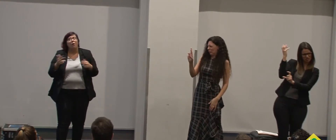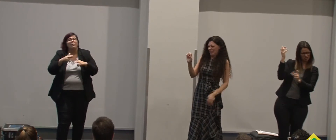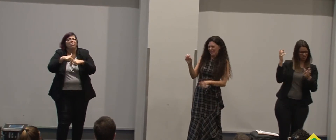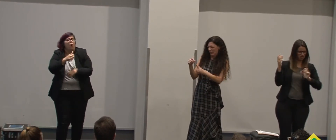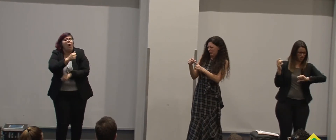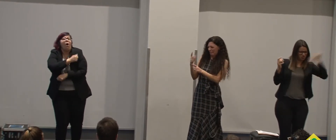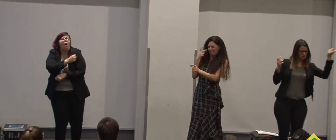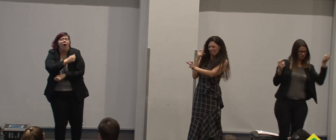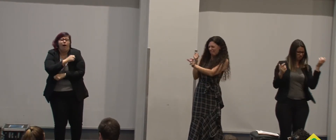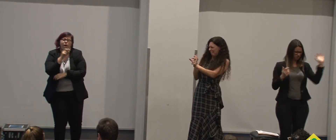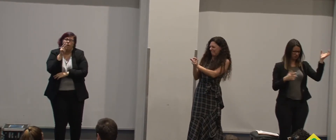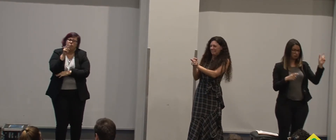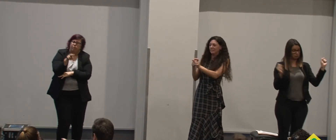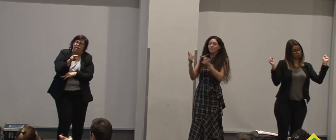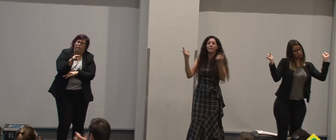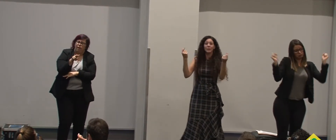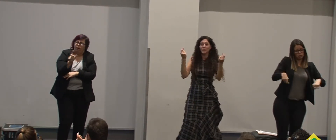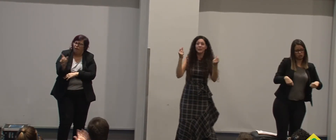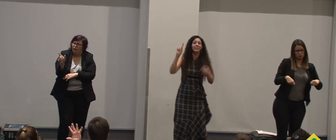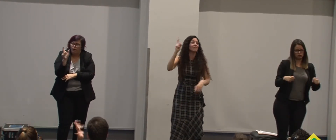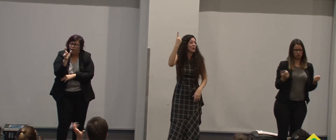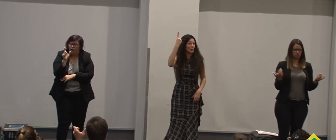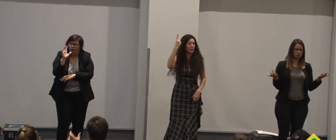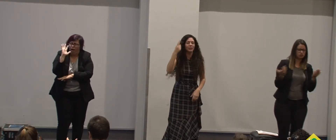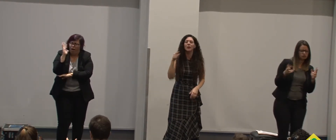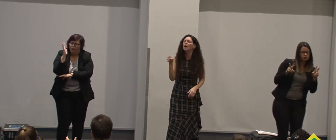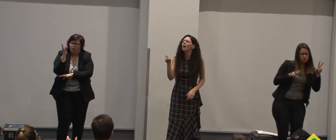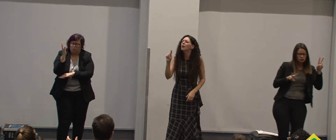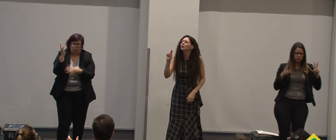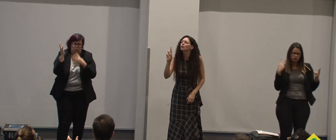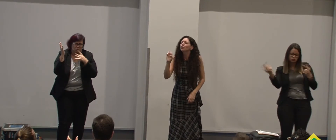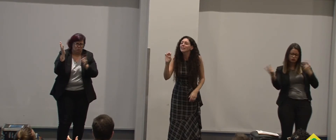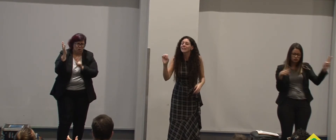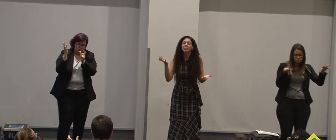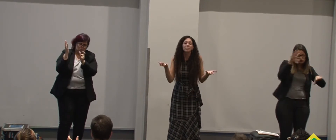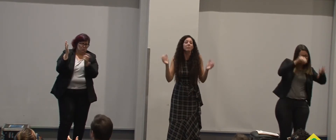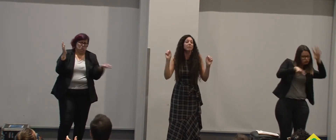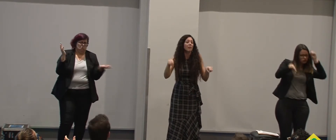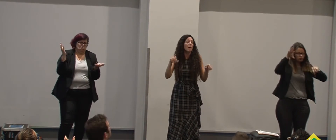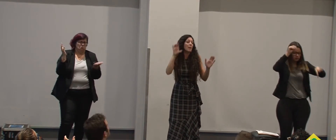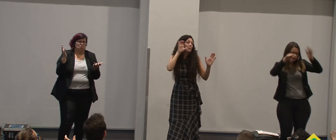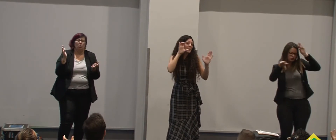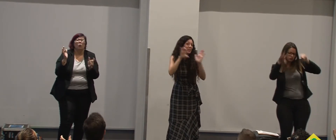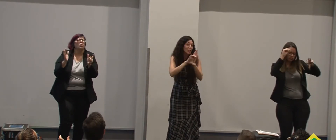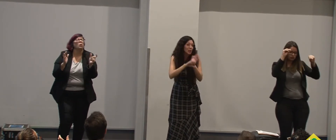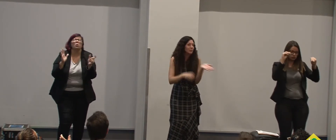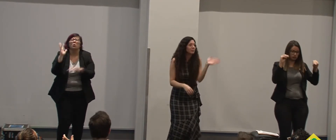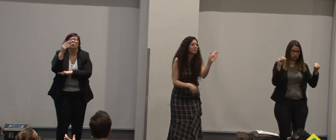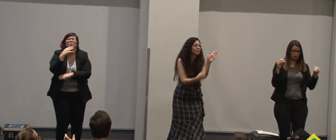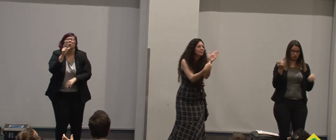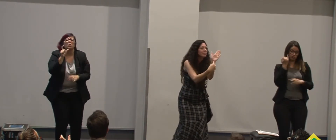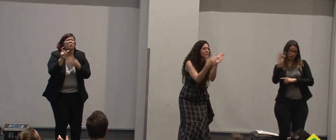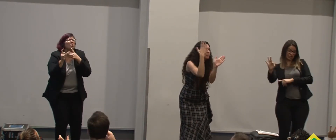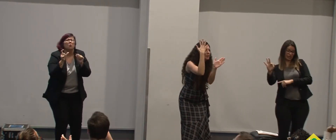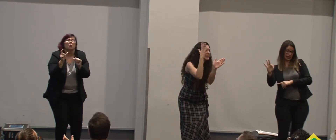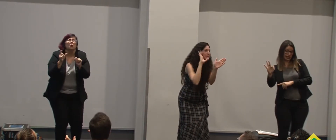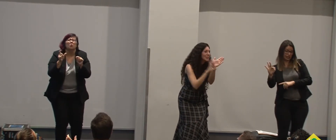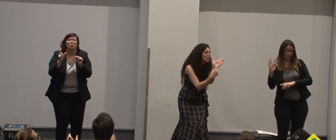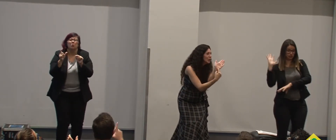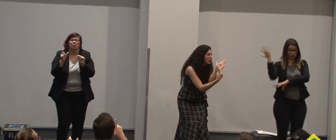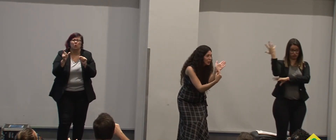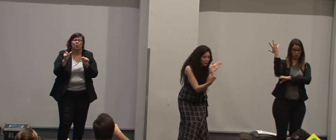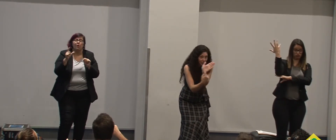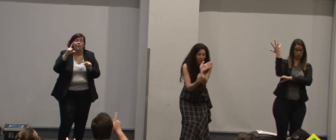Às vezes, se eu só soletro, por exemplo, só a palavra, eu faço tree, árvore, e o estudante não sabe o que é, eu